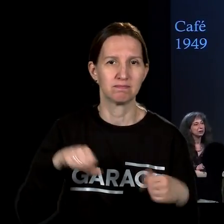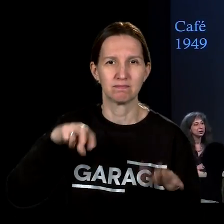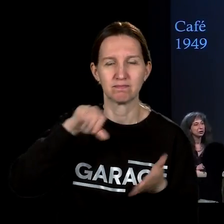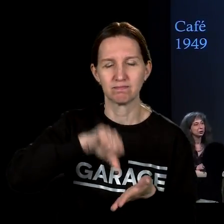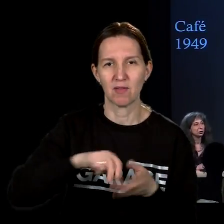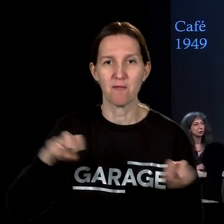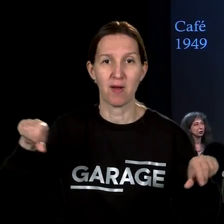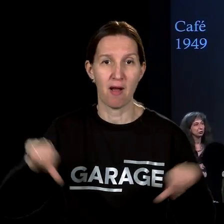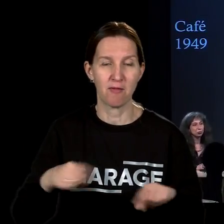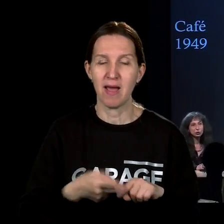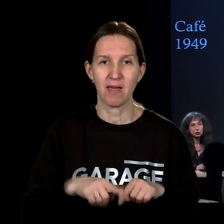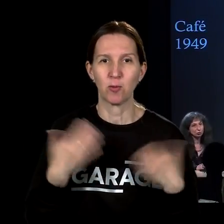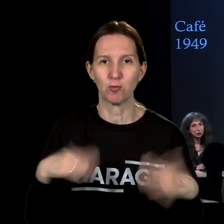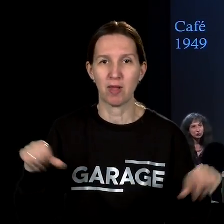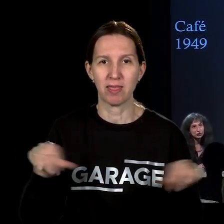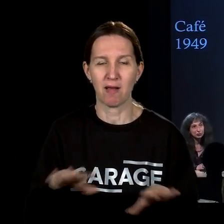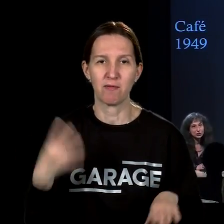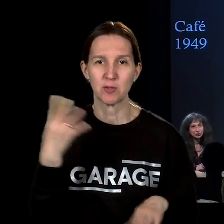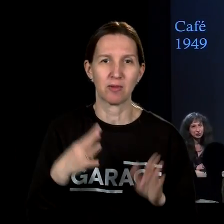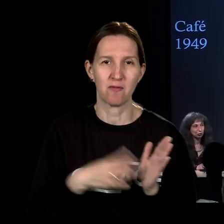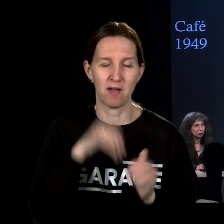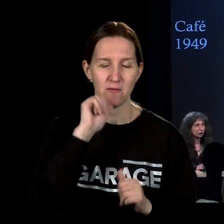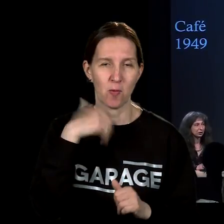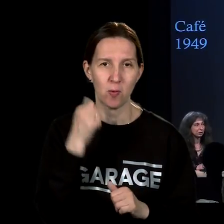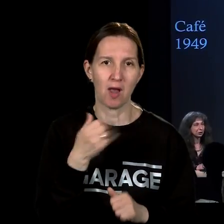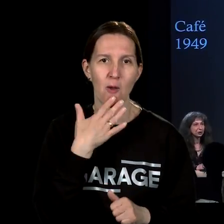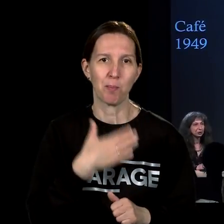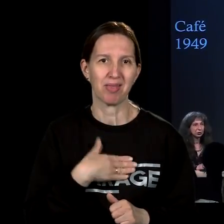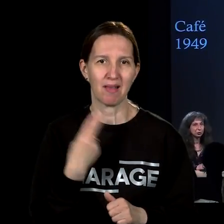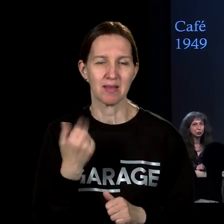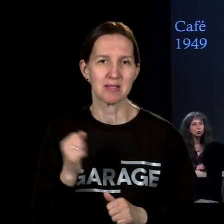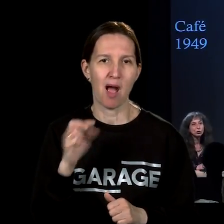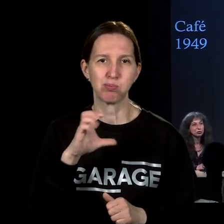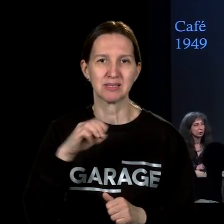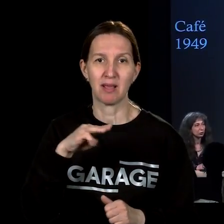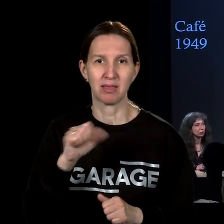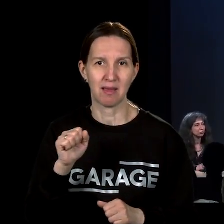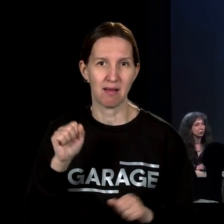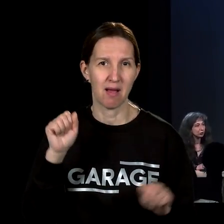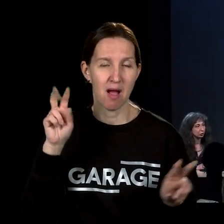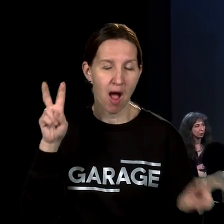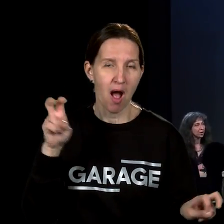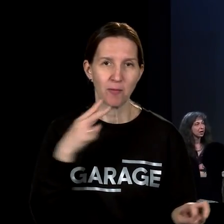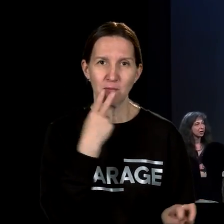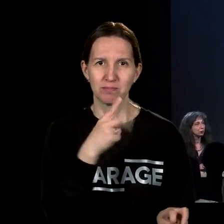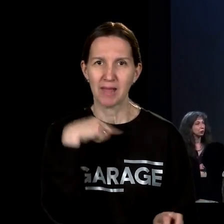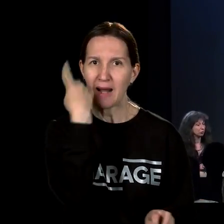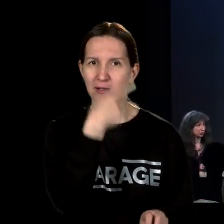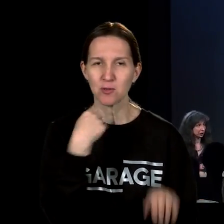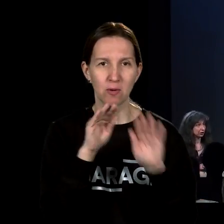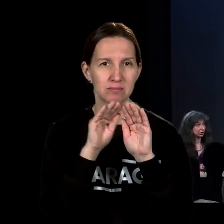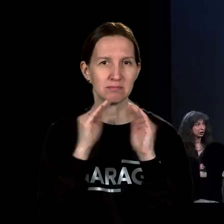это не кафе 49-го года, это любительница абсента. Но любительница абсента с абсолютно кукольным фарфоровым лицом.